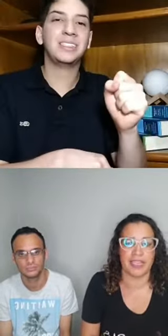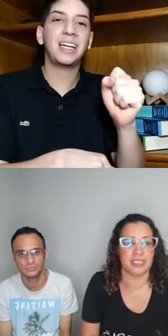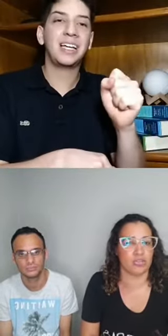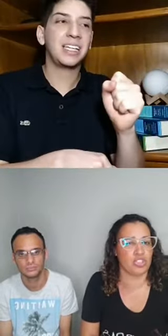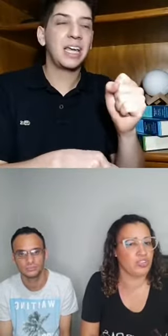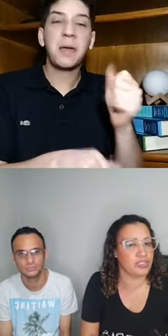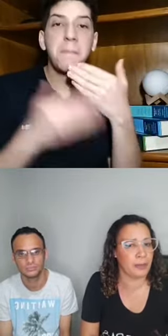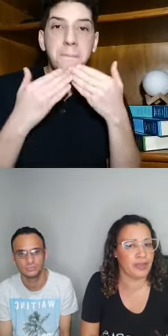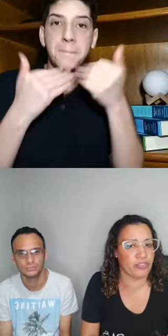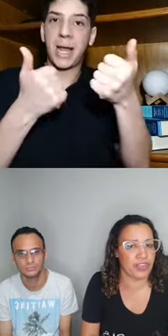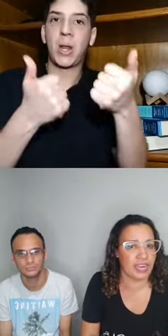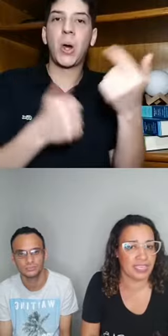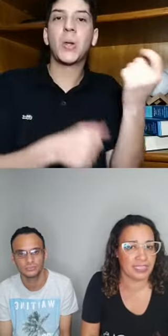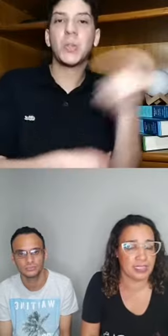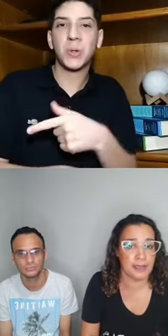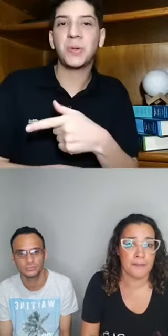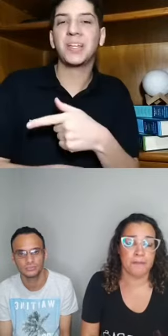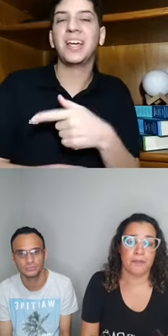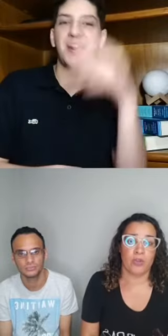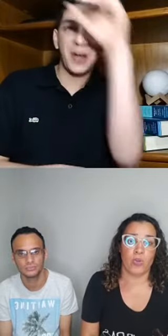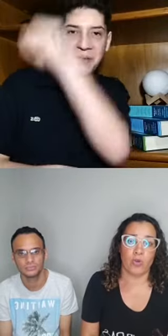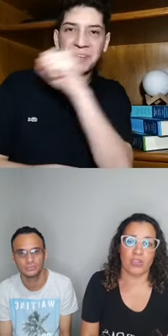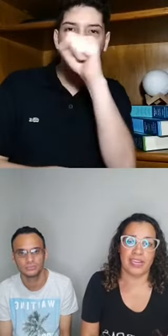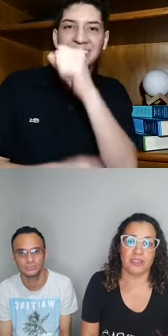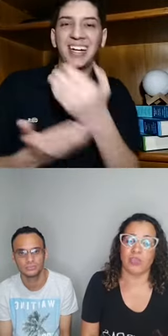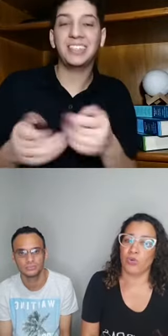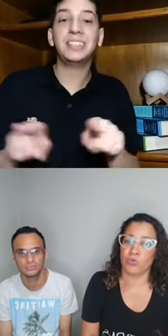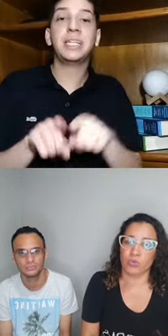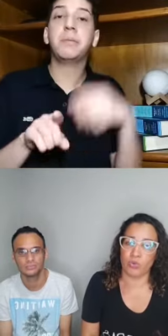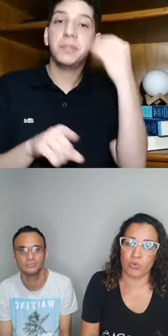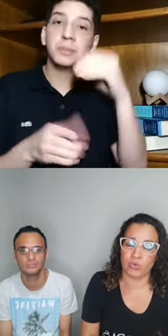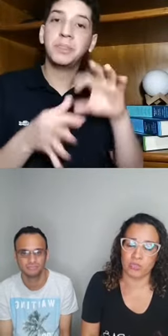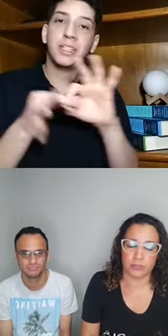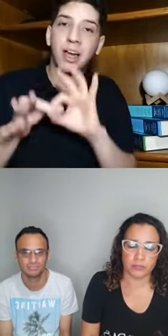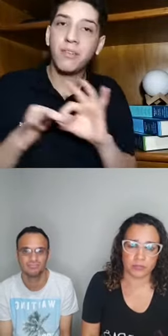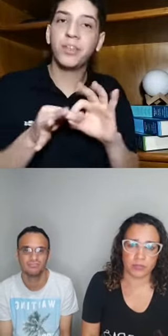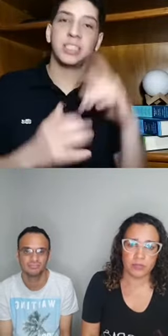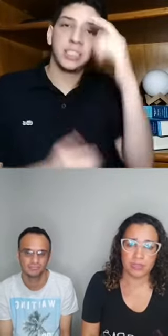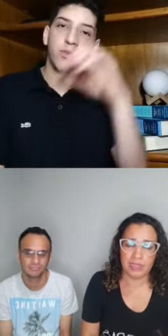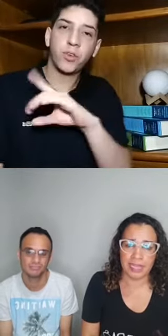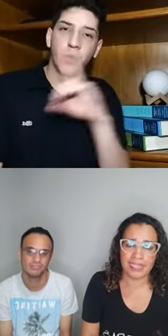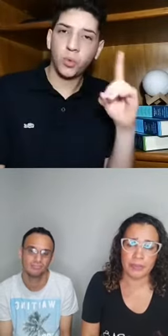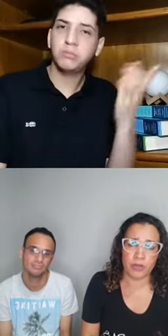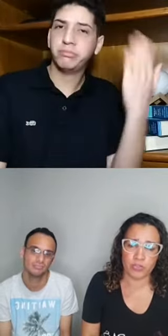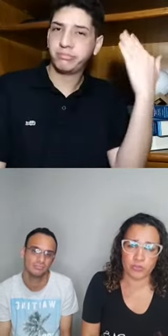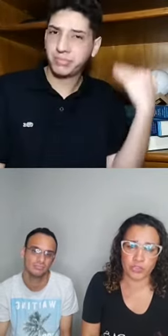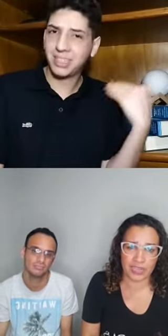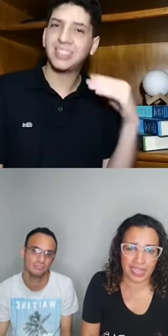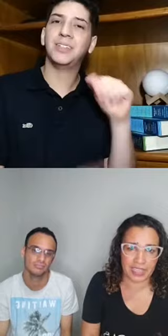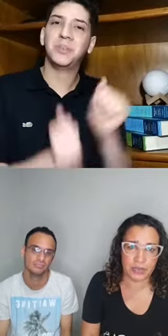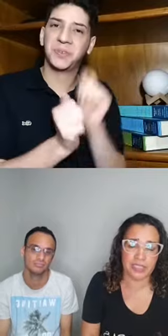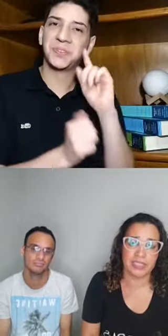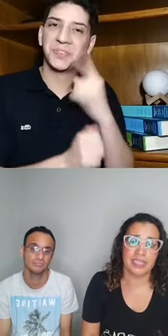a experiência que eu tive também na FENENS, como coordenadora com os surdos, lá também com os